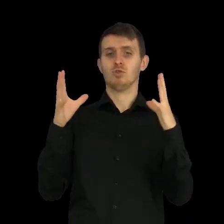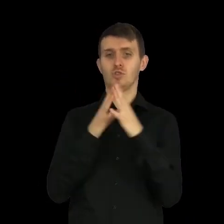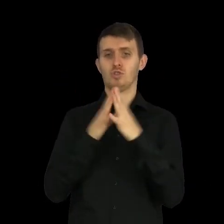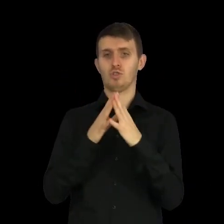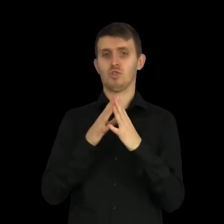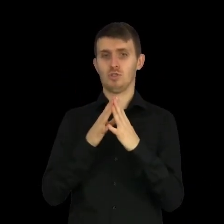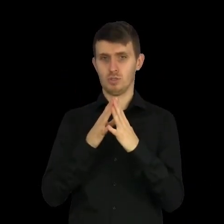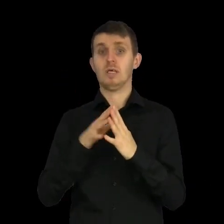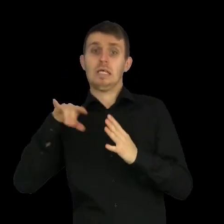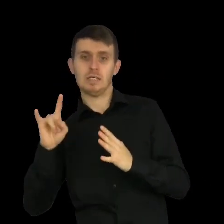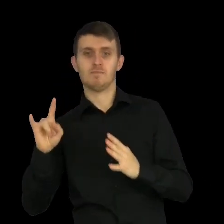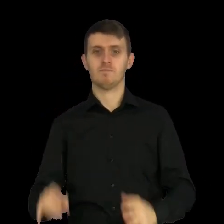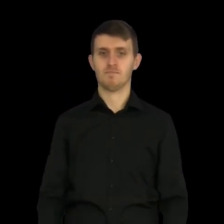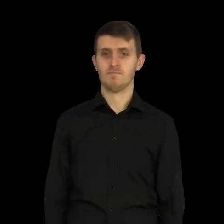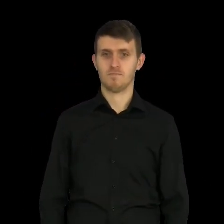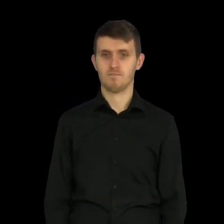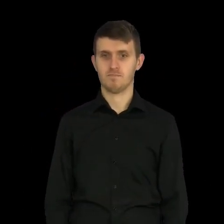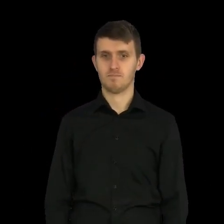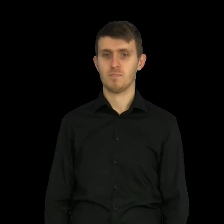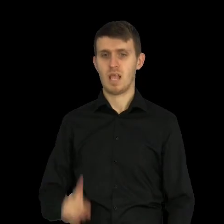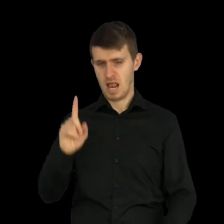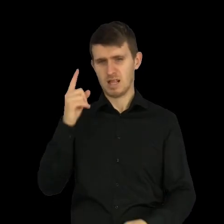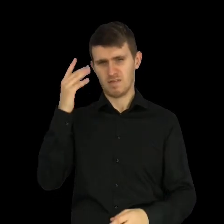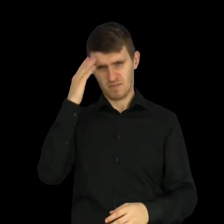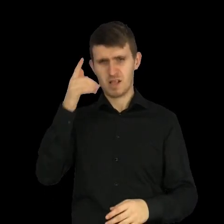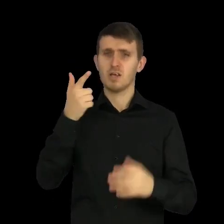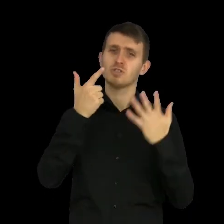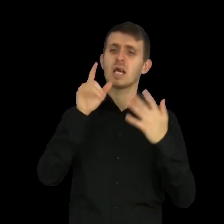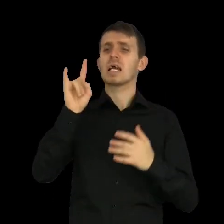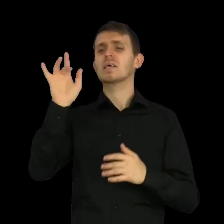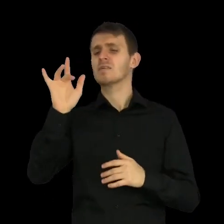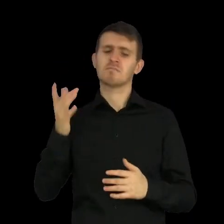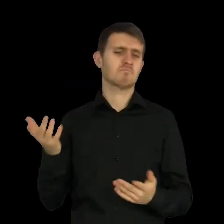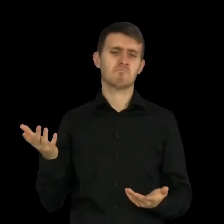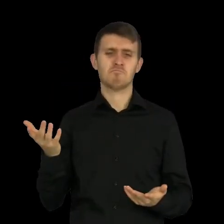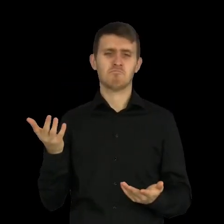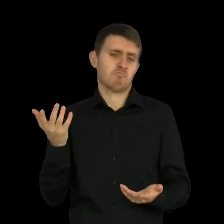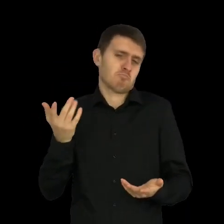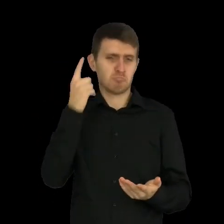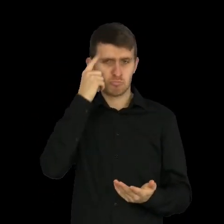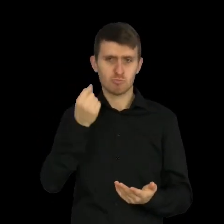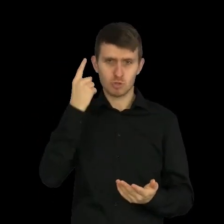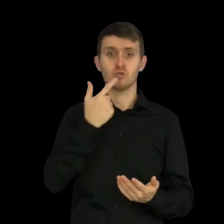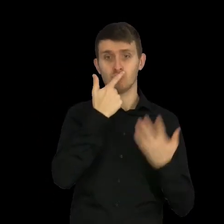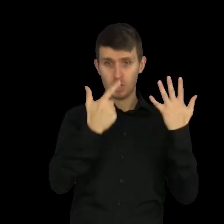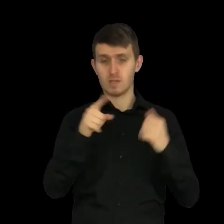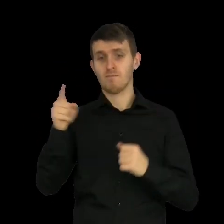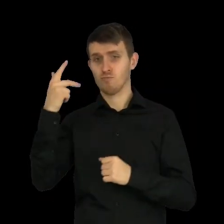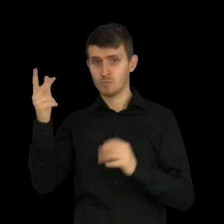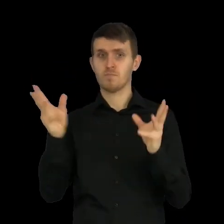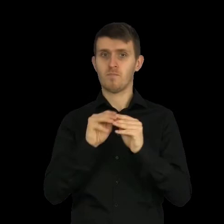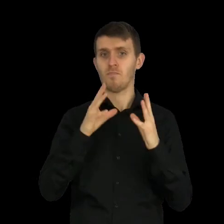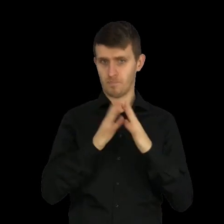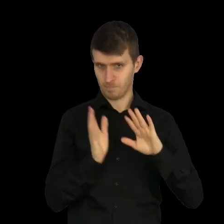otrzymujemy 10y. Można jednak na zdrowy rozum. 7 sztuk czegoś plus 3 sztuki tego samego to 10 sztuk tego czegoś.